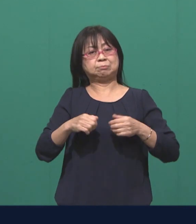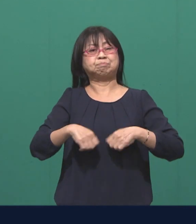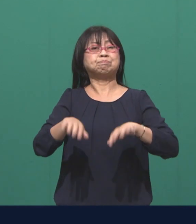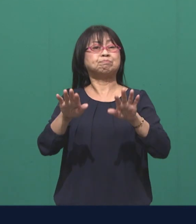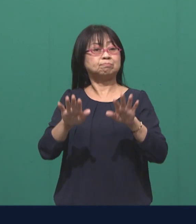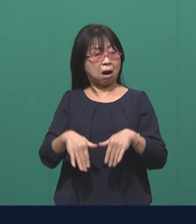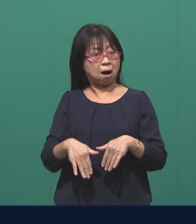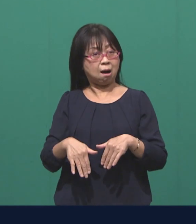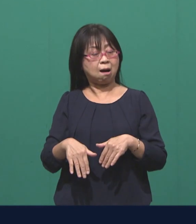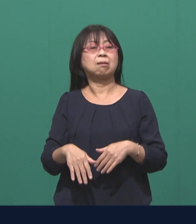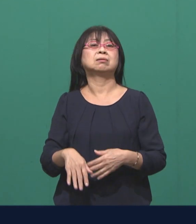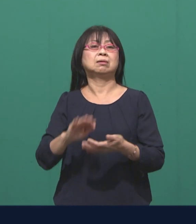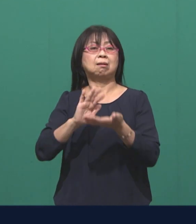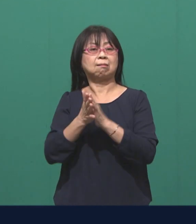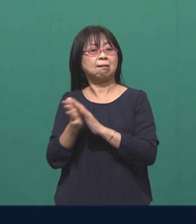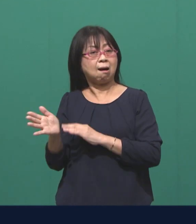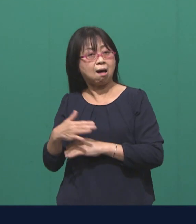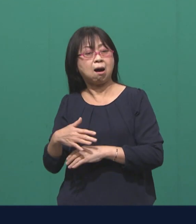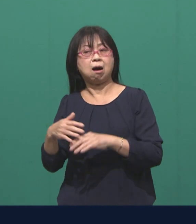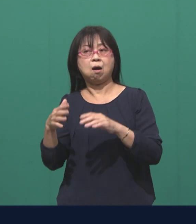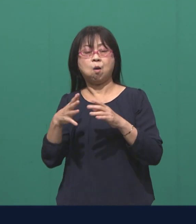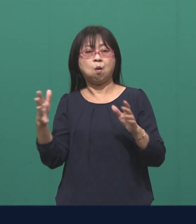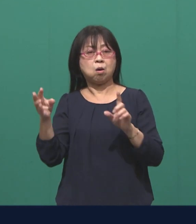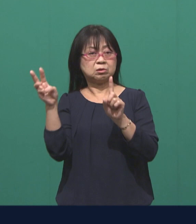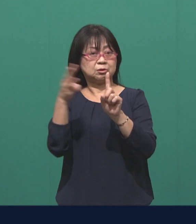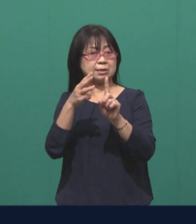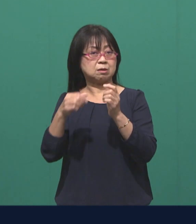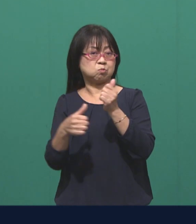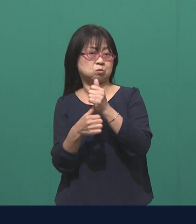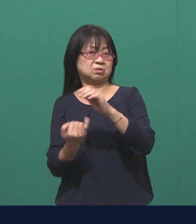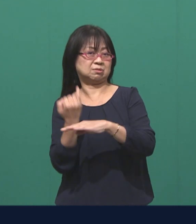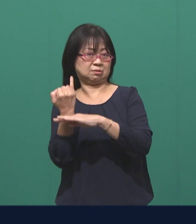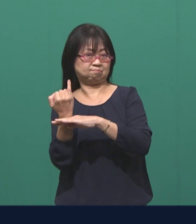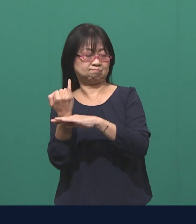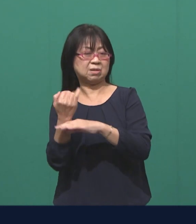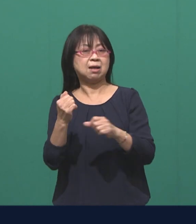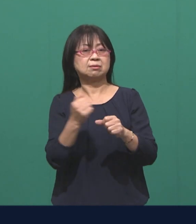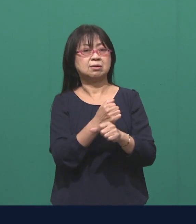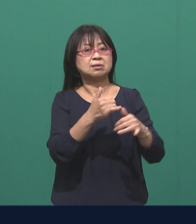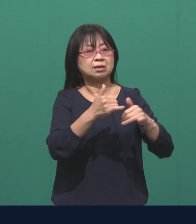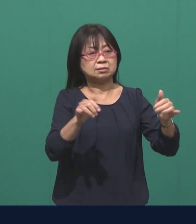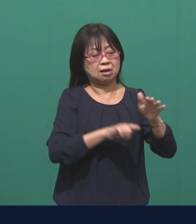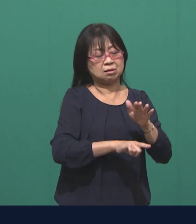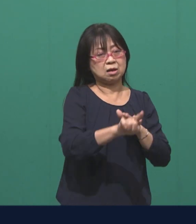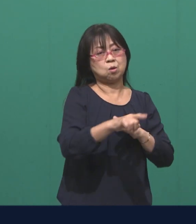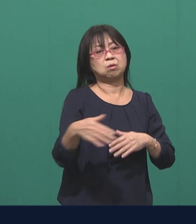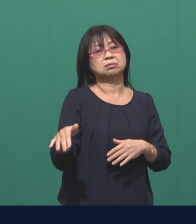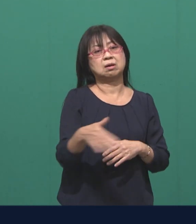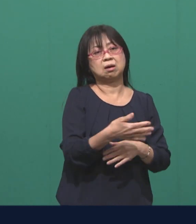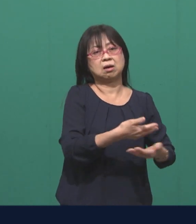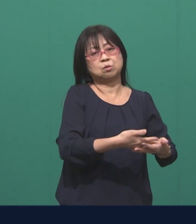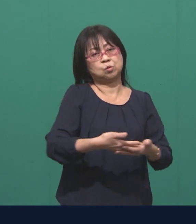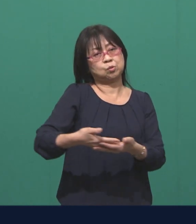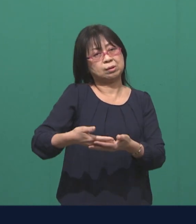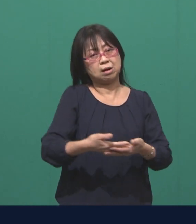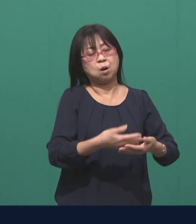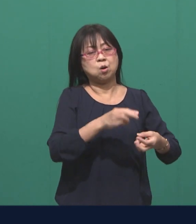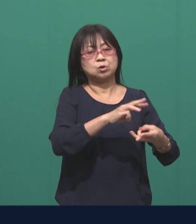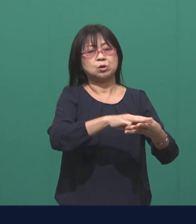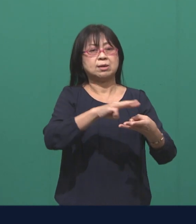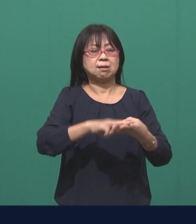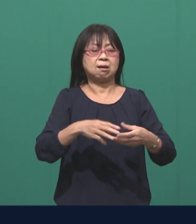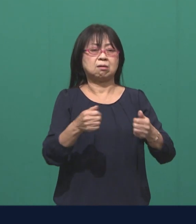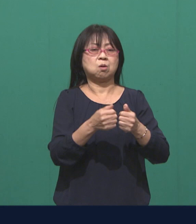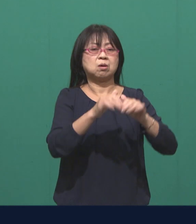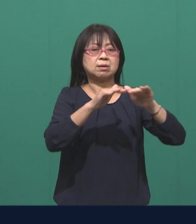われ、県からは大杉副知事が、また生産者を代表して魚のゆ